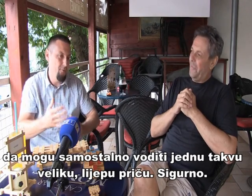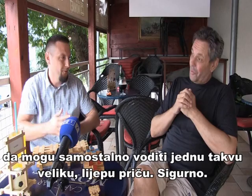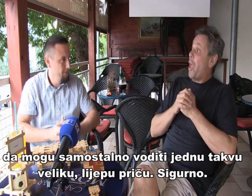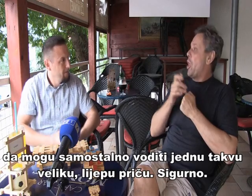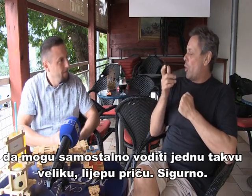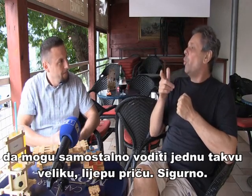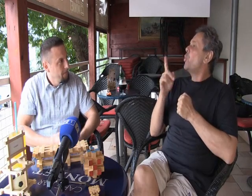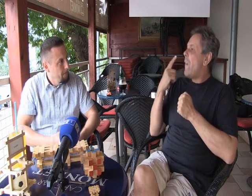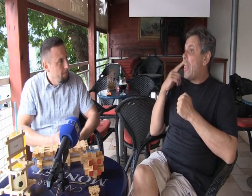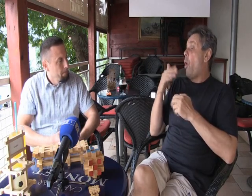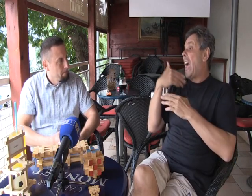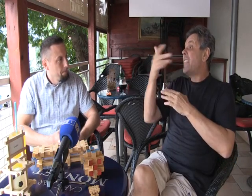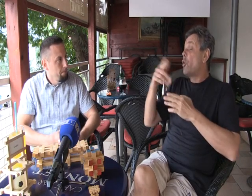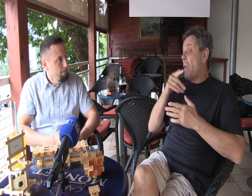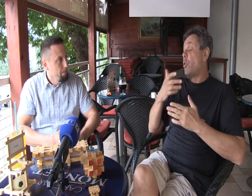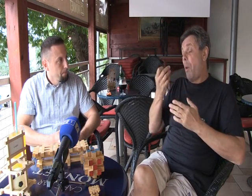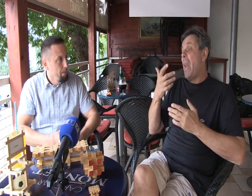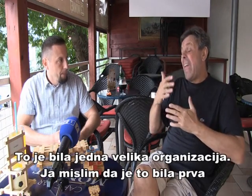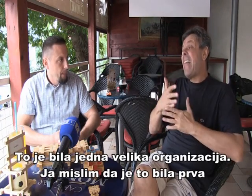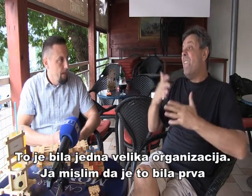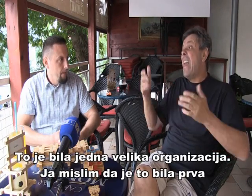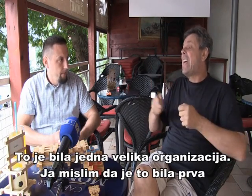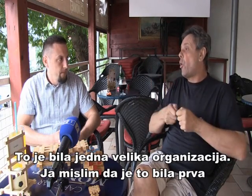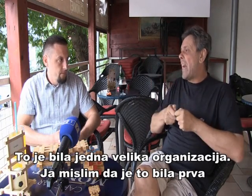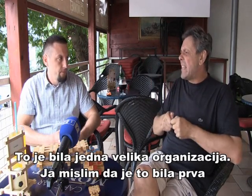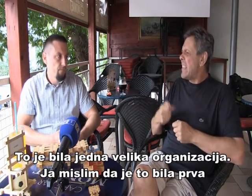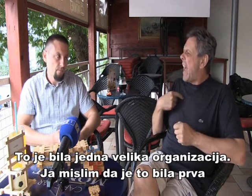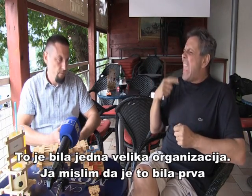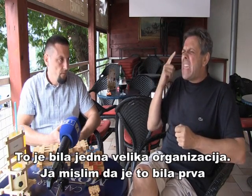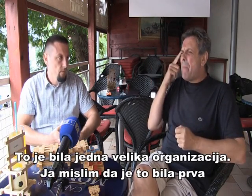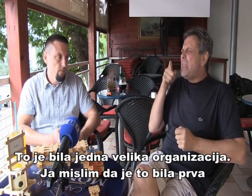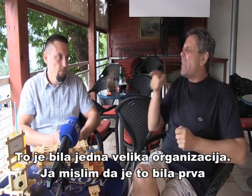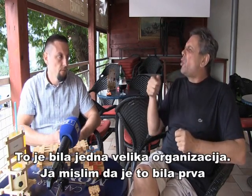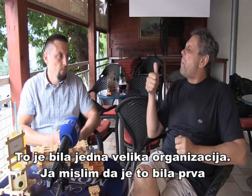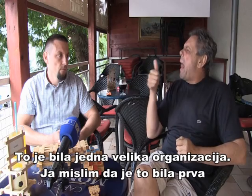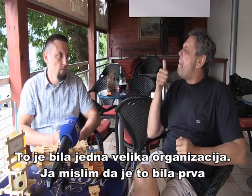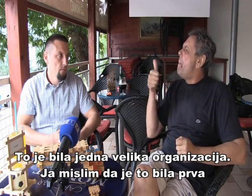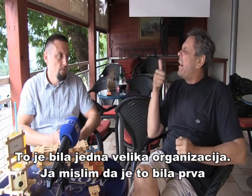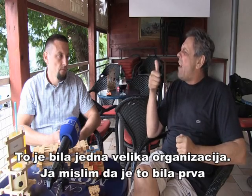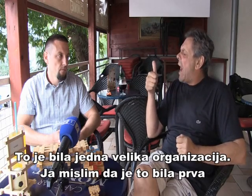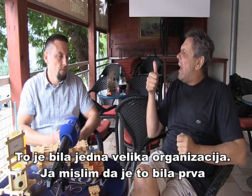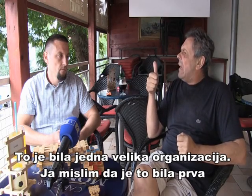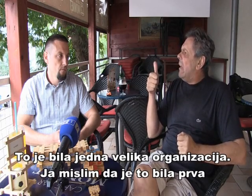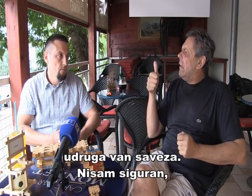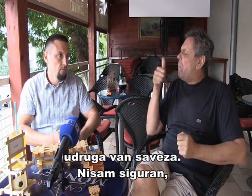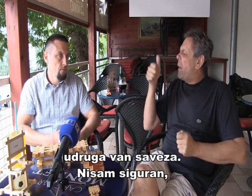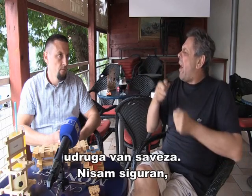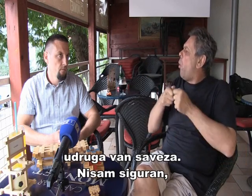Da, jednu, u stvari, koja je kasnije to bila, koja je bila jedna velika organizacija, ja mislim da je to bila prva